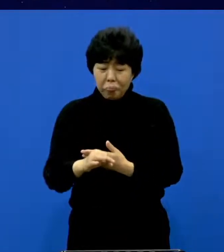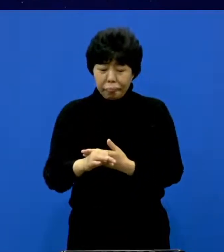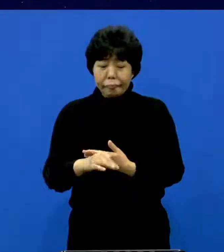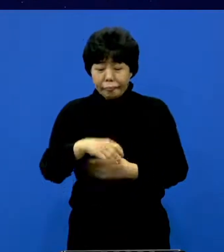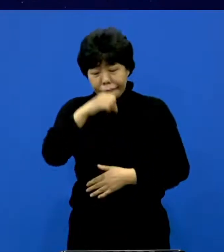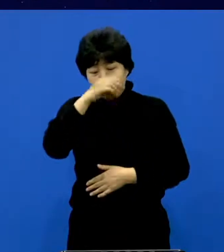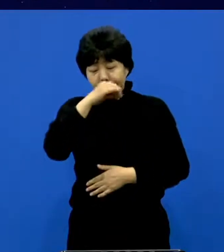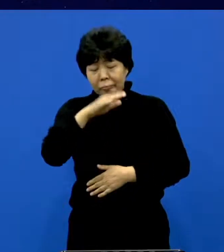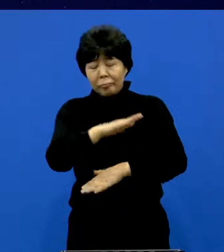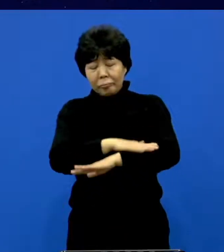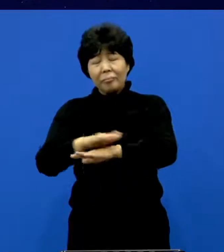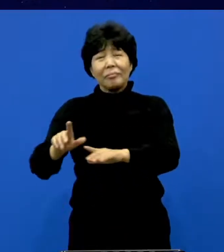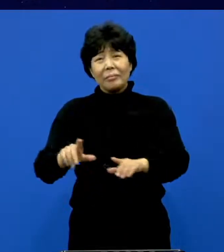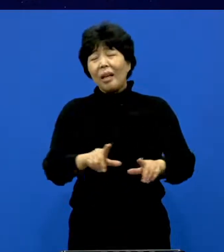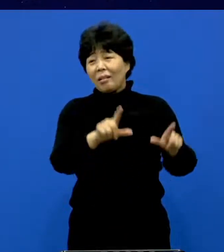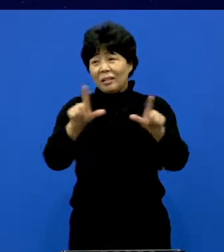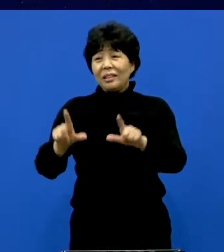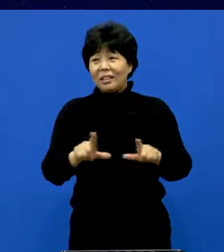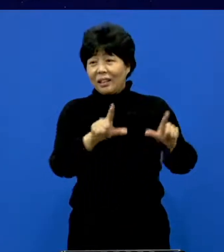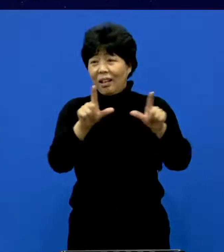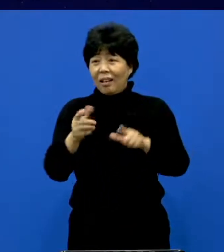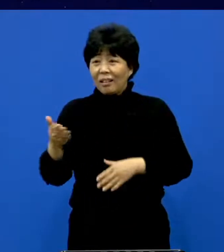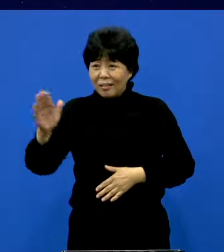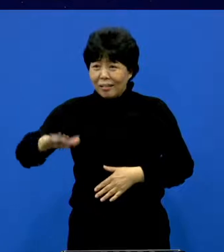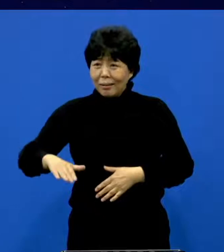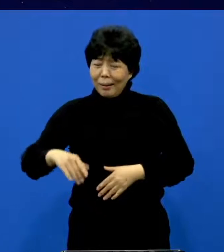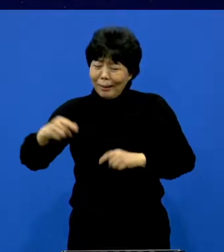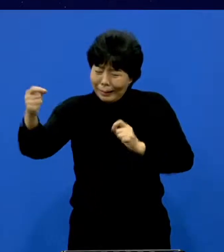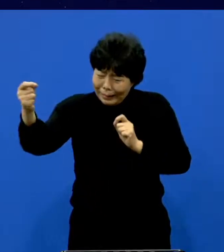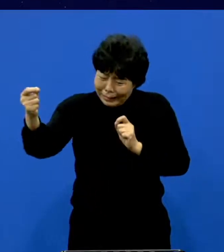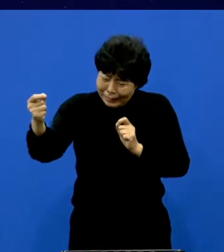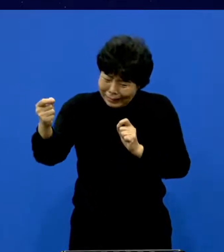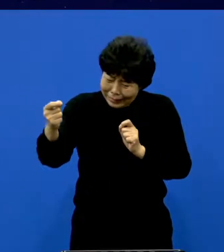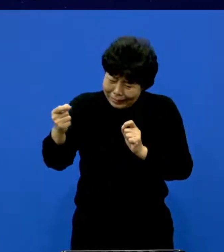수 있는데, 가까운 관계는 그렇지 않아요. 굉장히 민감한 것입니다.